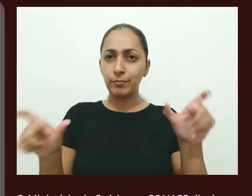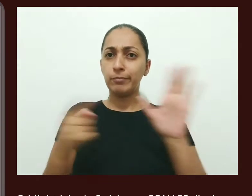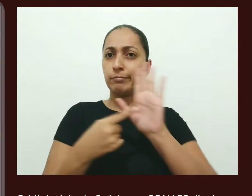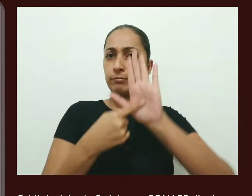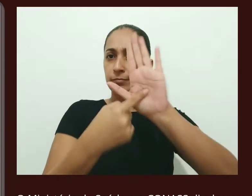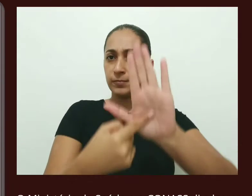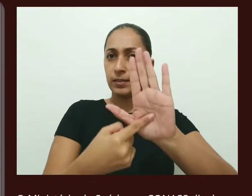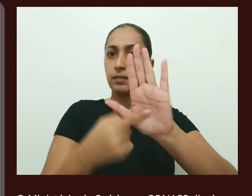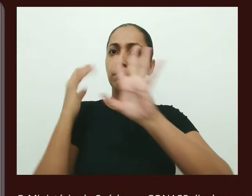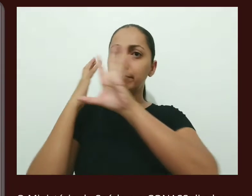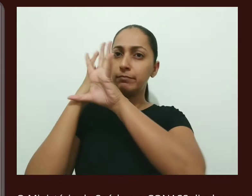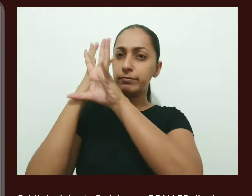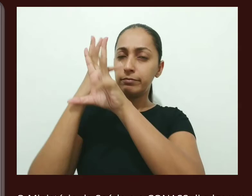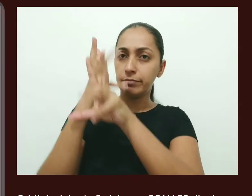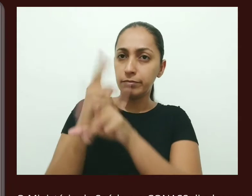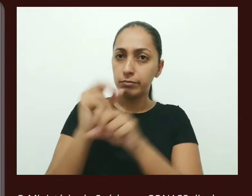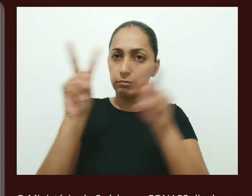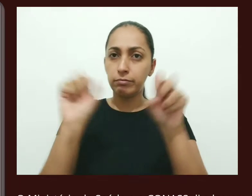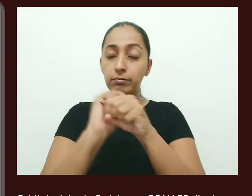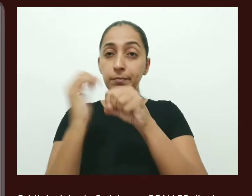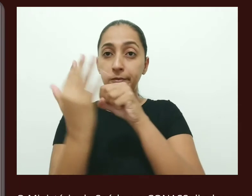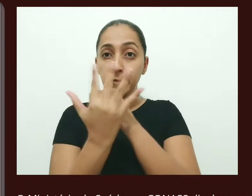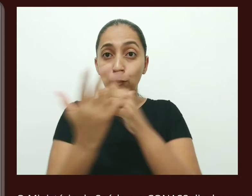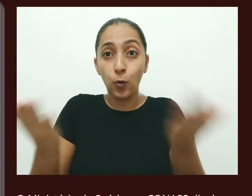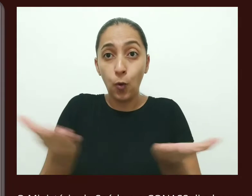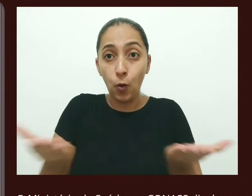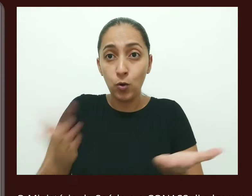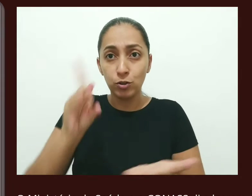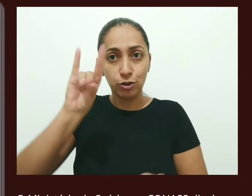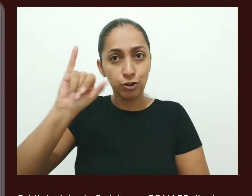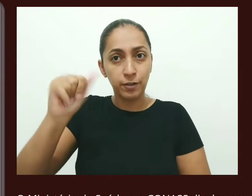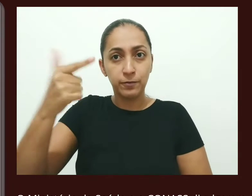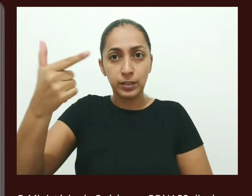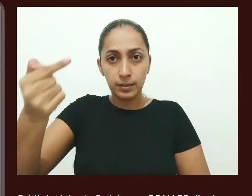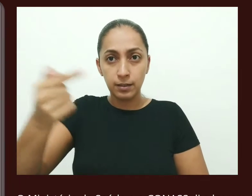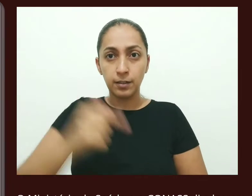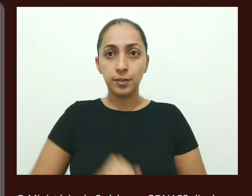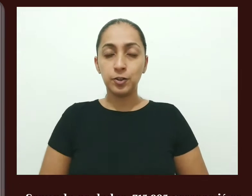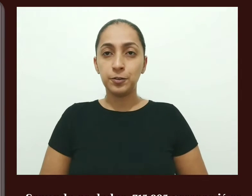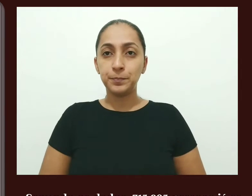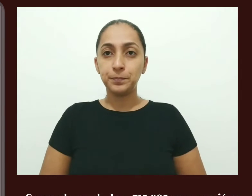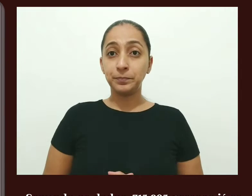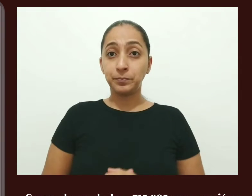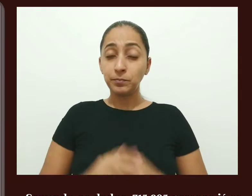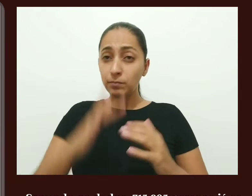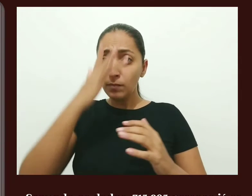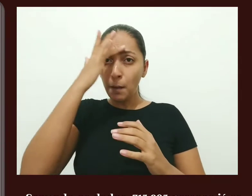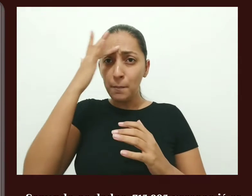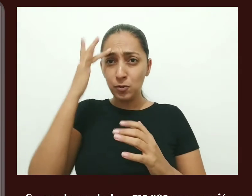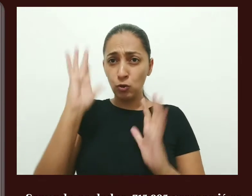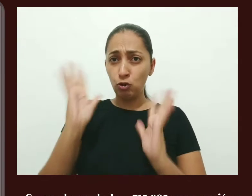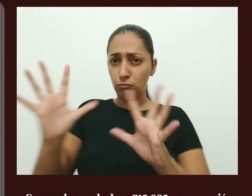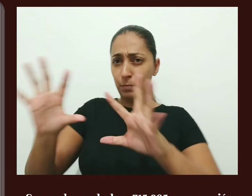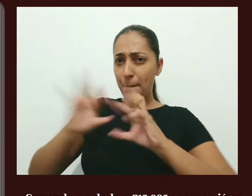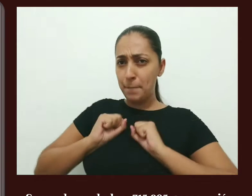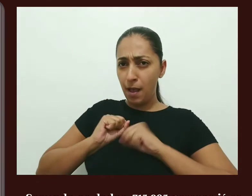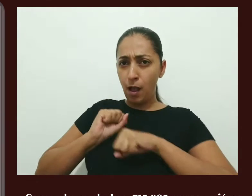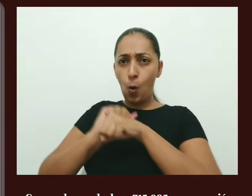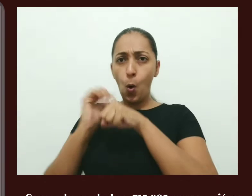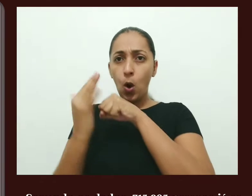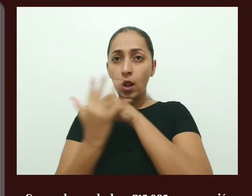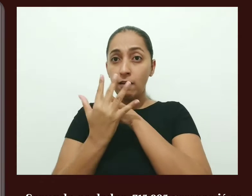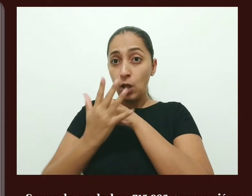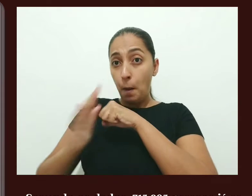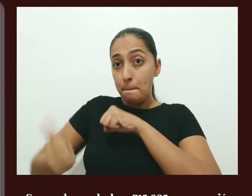balanço do coronavírus no Brasil até o dia de hoje, 27. Segundo os